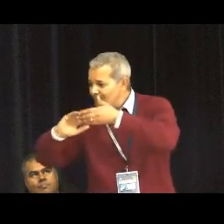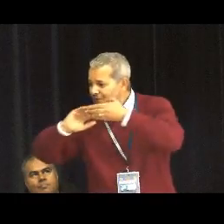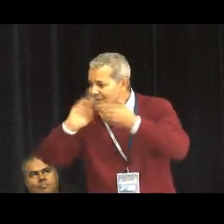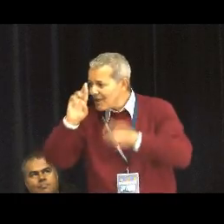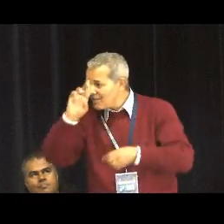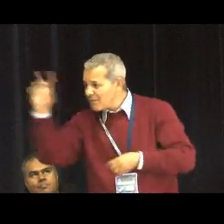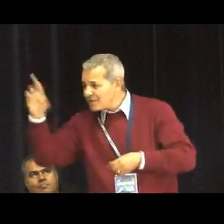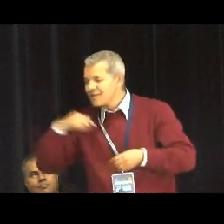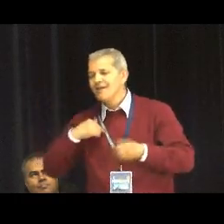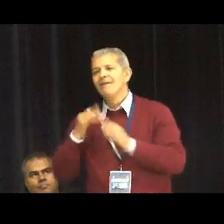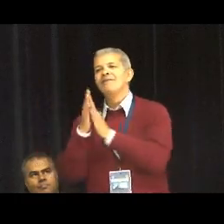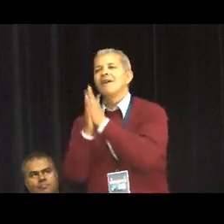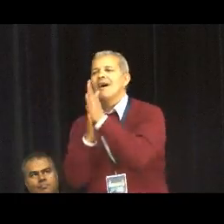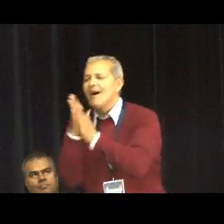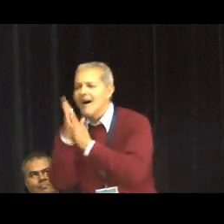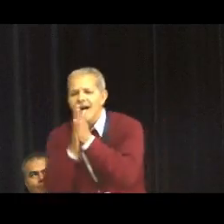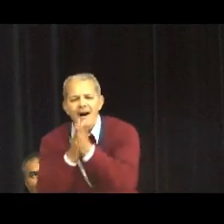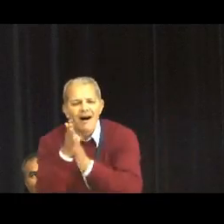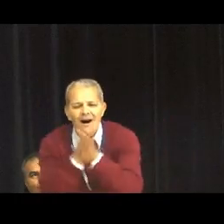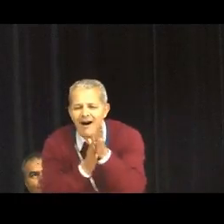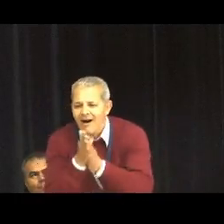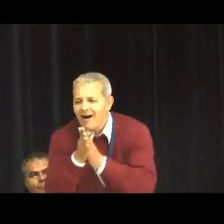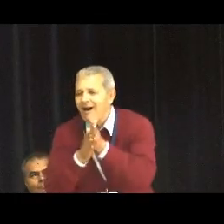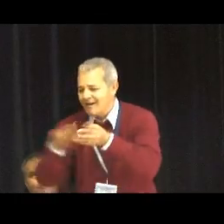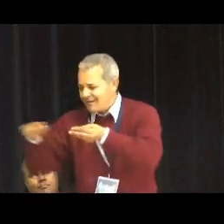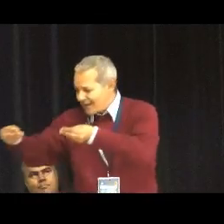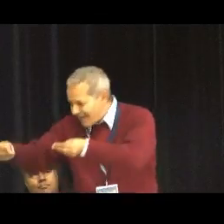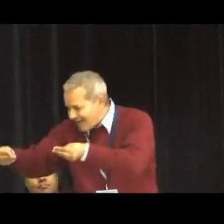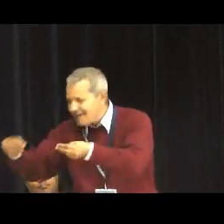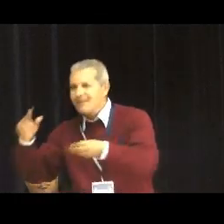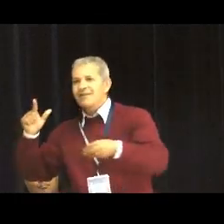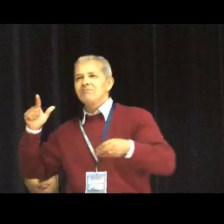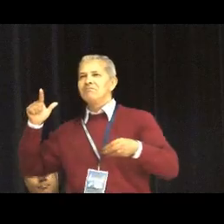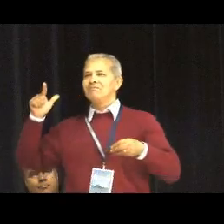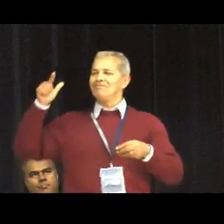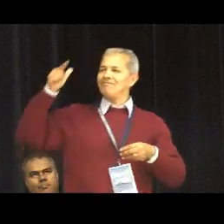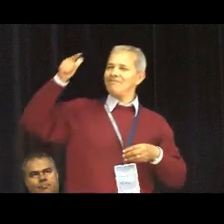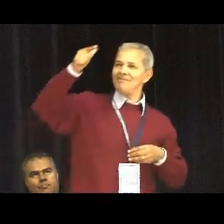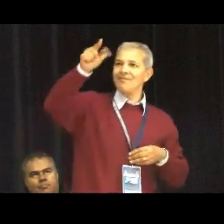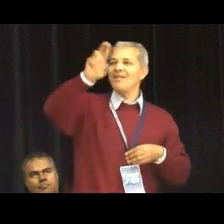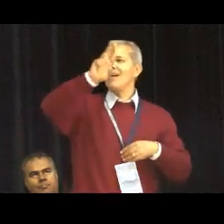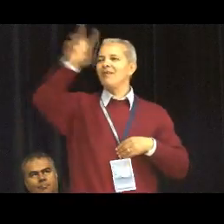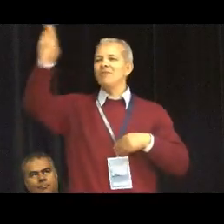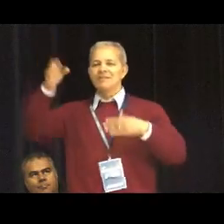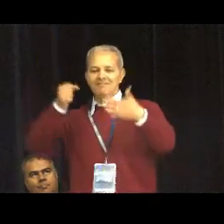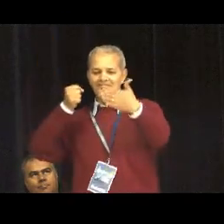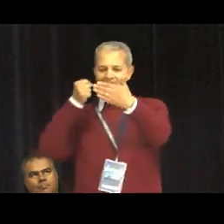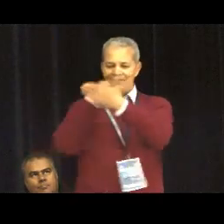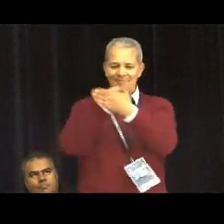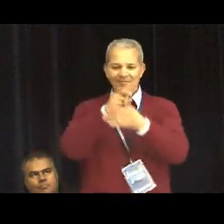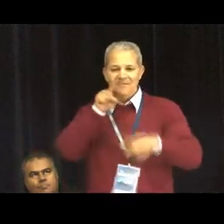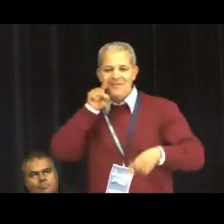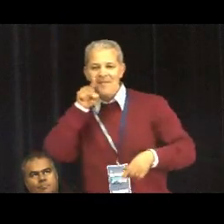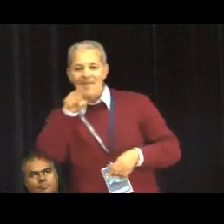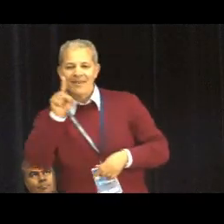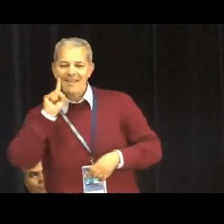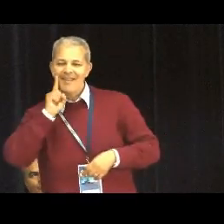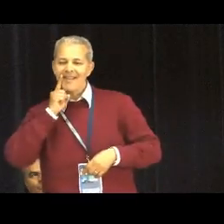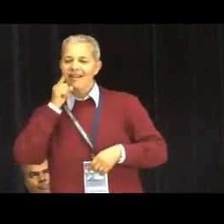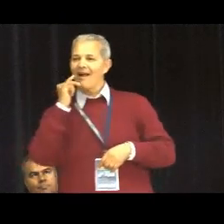الآن الحمد لله من 1994 إلى الآن اللي تنشوفوا أن الأشخاص صوموا أخيرا، تمكنوا أنه